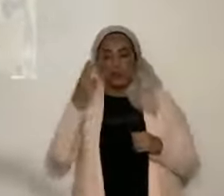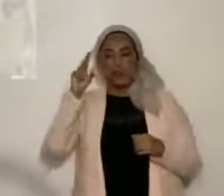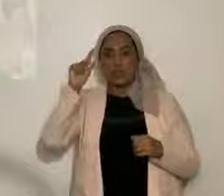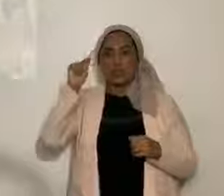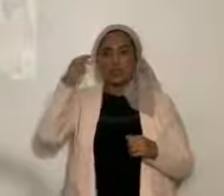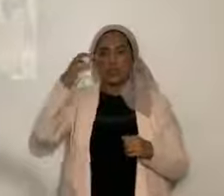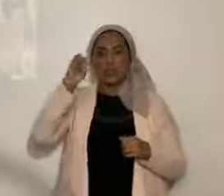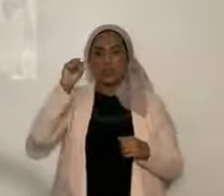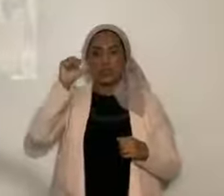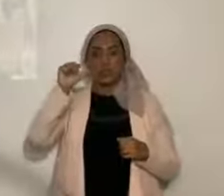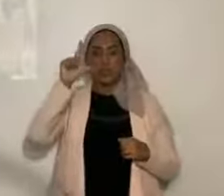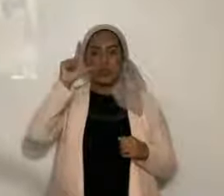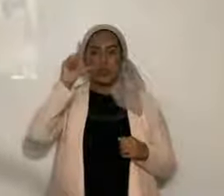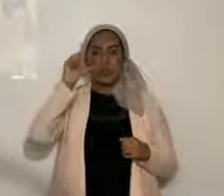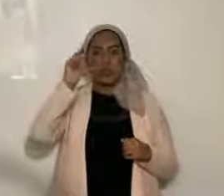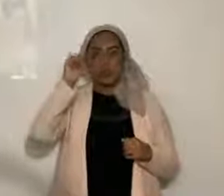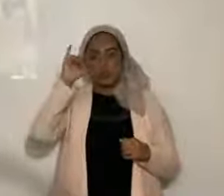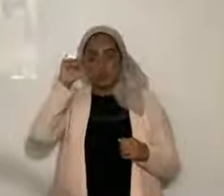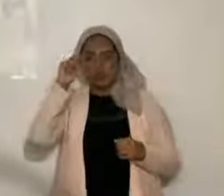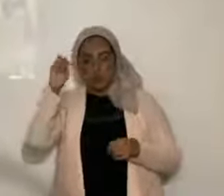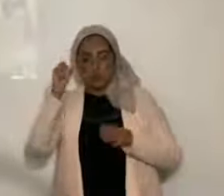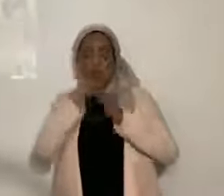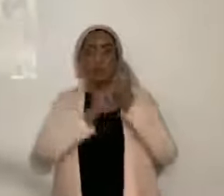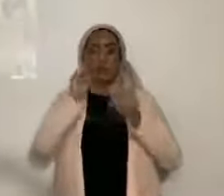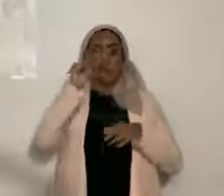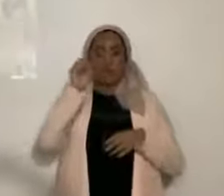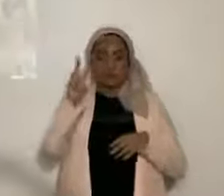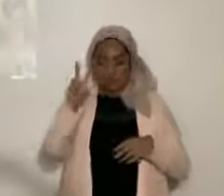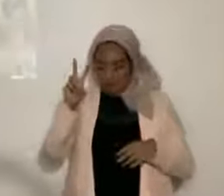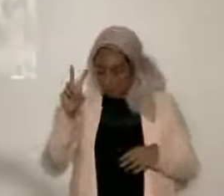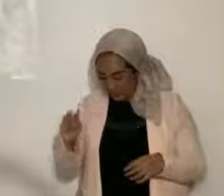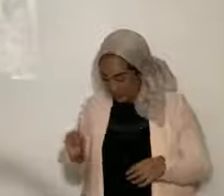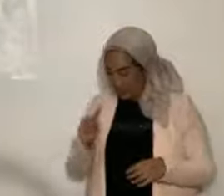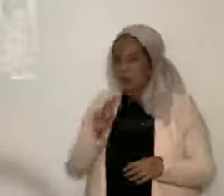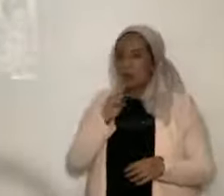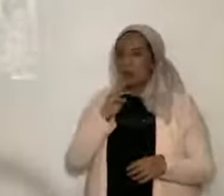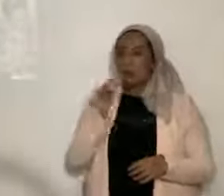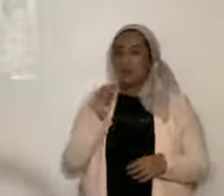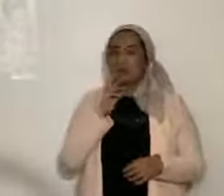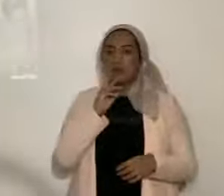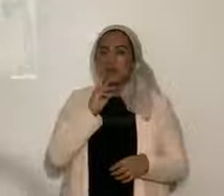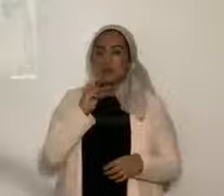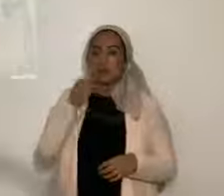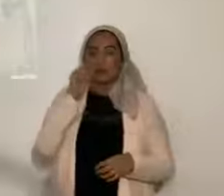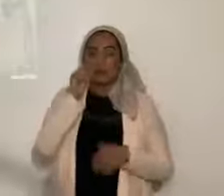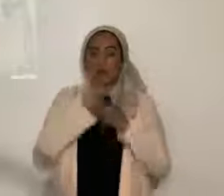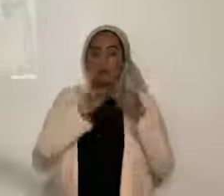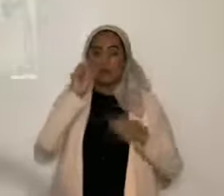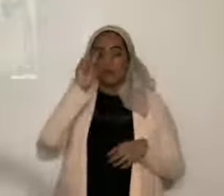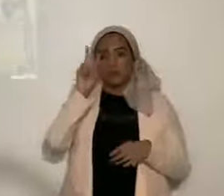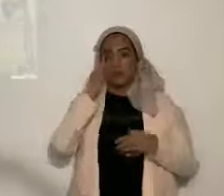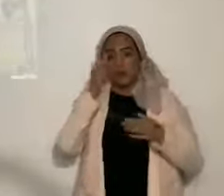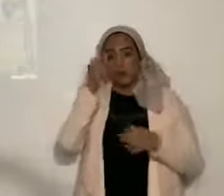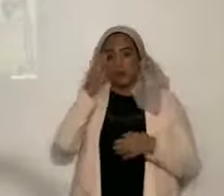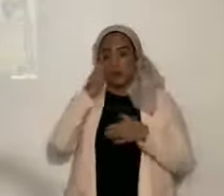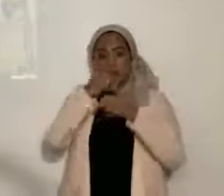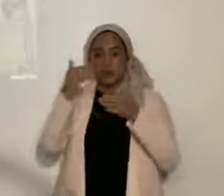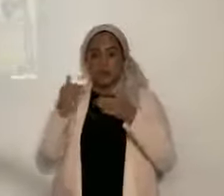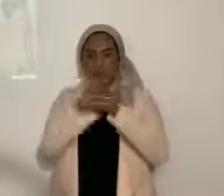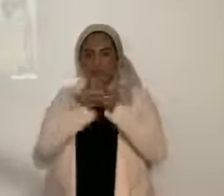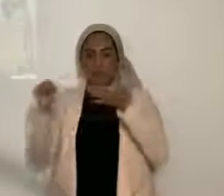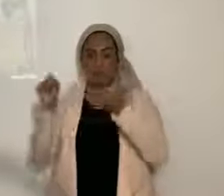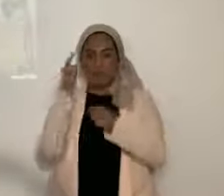2 Tesalonicenses, capítulo 2, déjenme tomar un poquito de agua, y en el verso 12 al final pusiste una